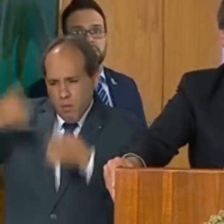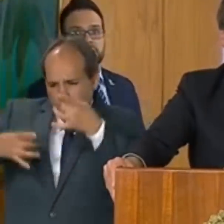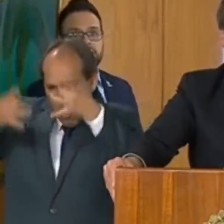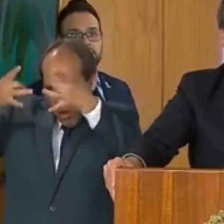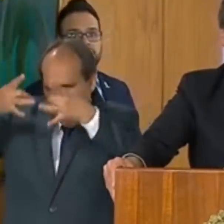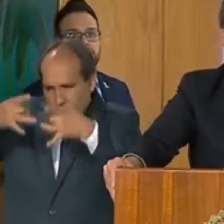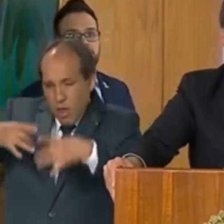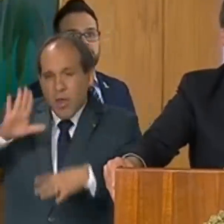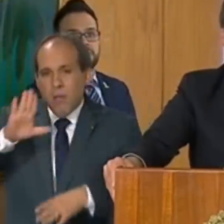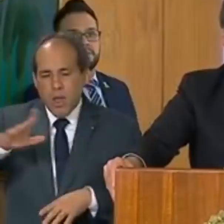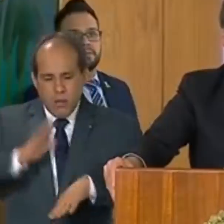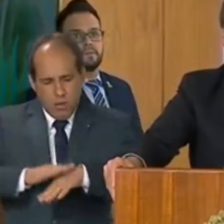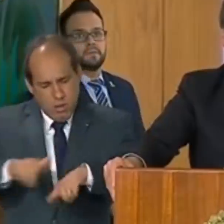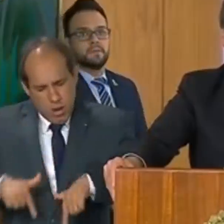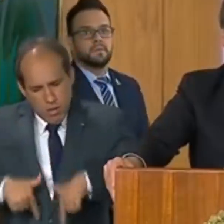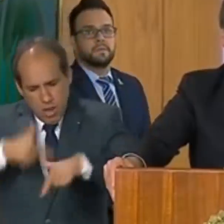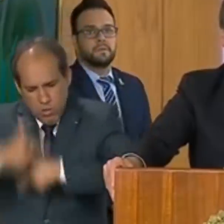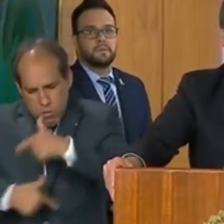vão aparecendo,